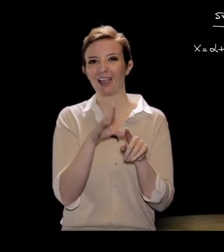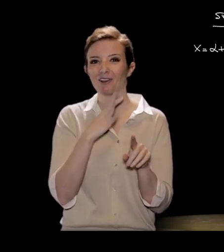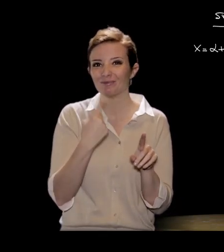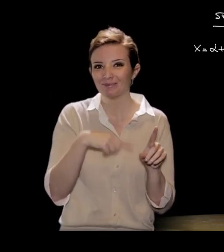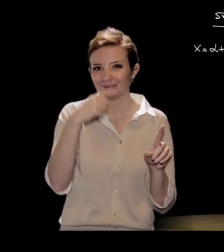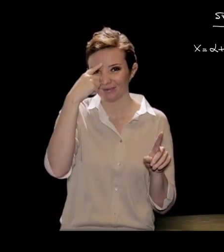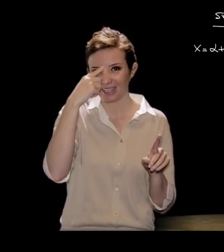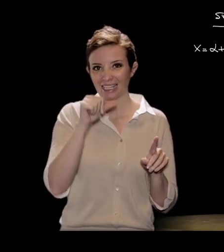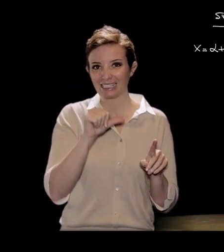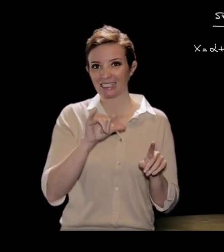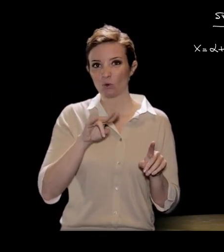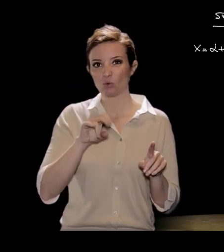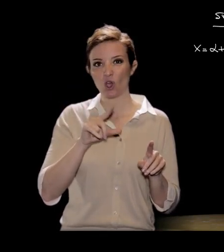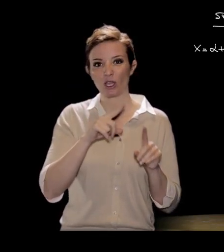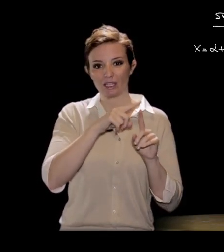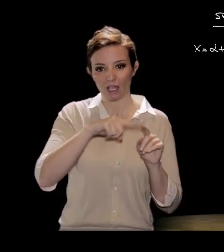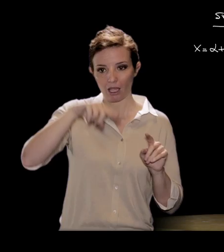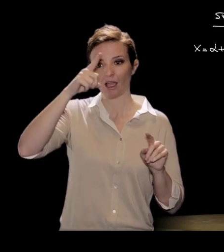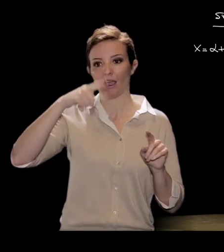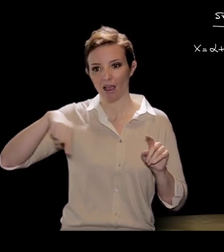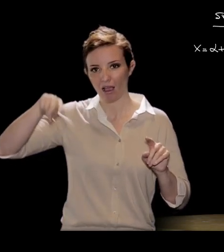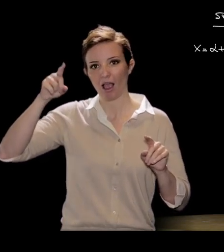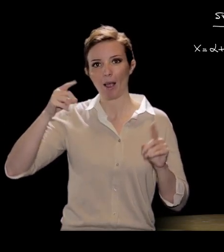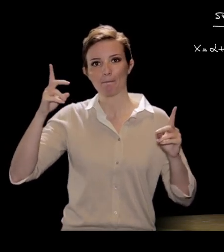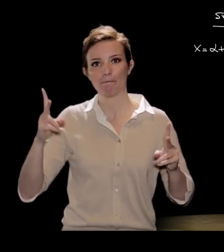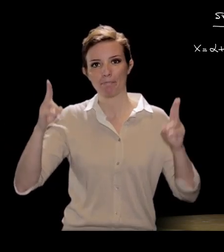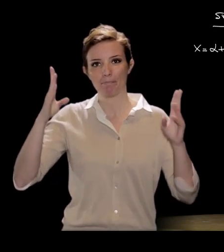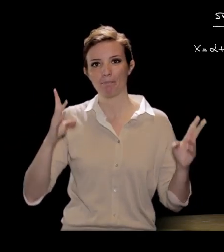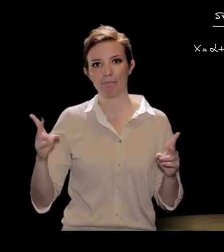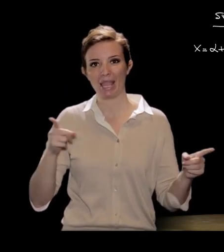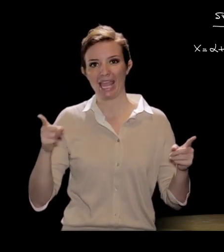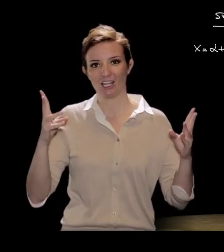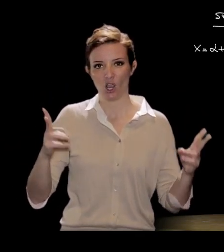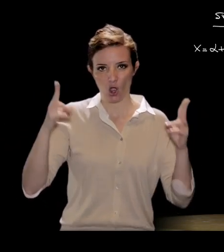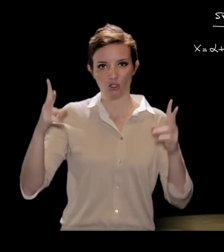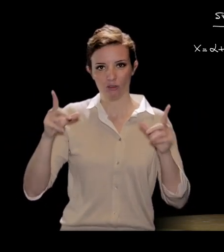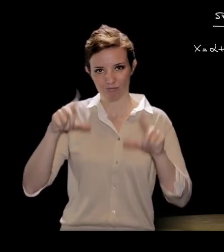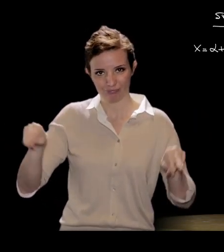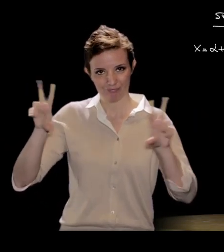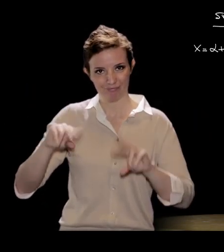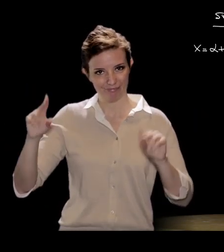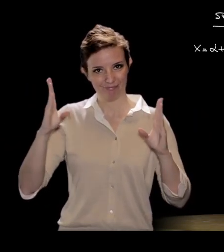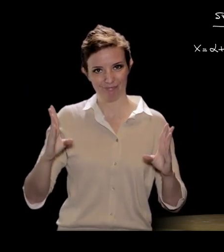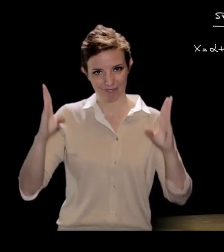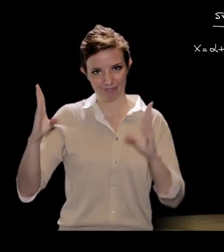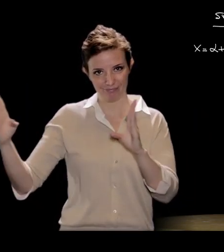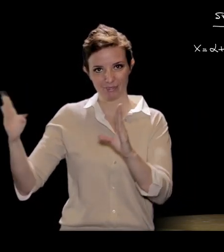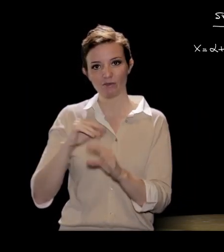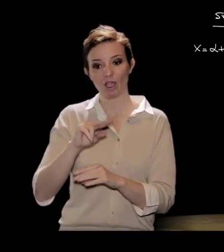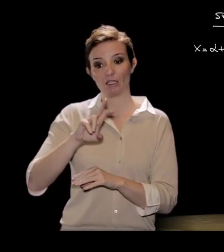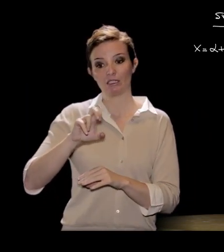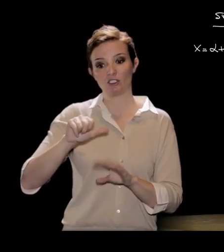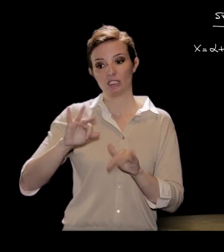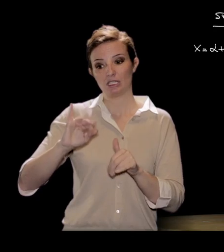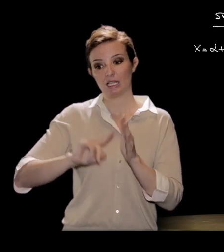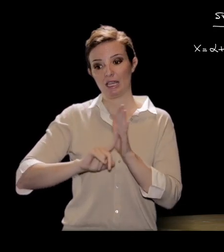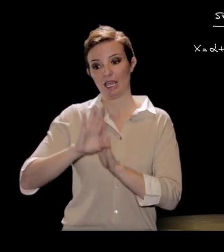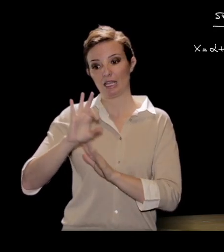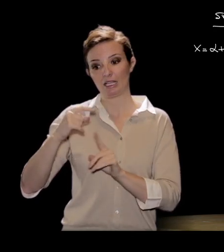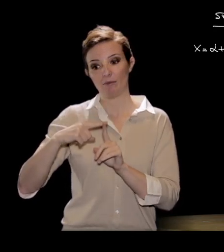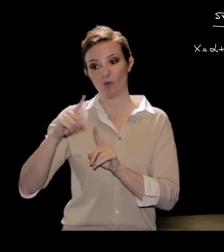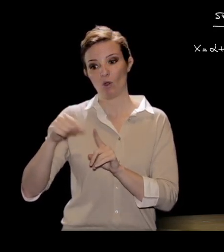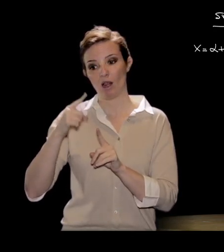sinusoide è periodica con 2π pari al periodo, quindi si ripeterà questo valore ogni 360 gradi più α.